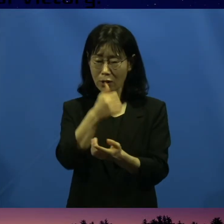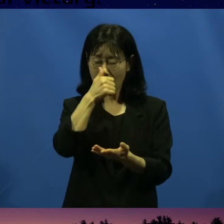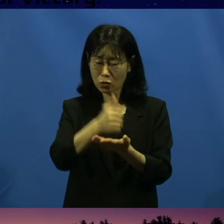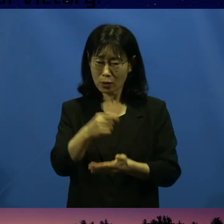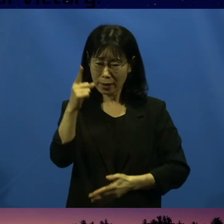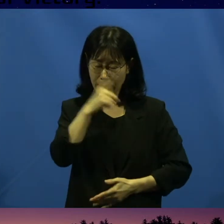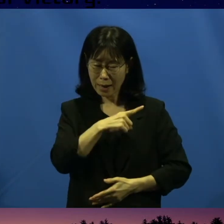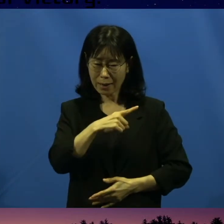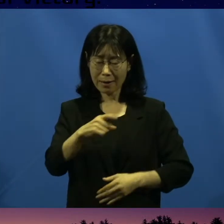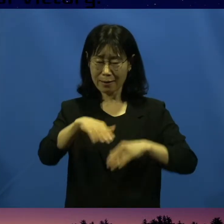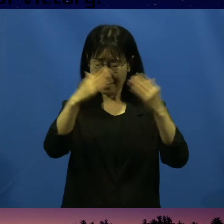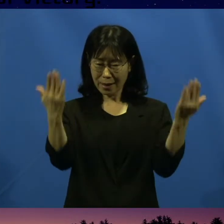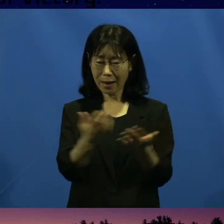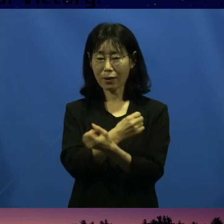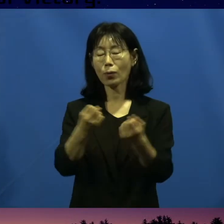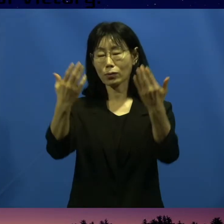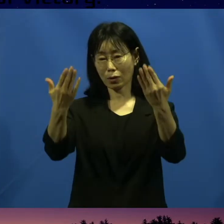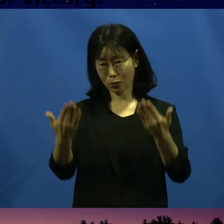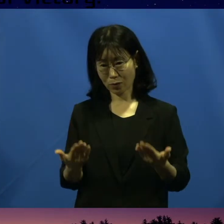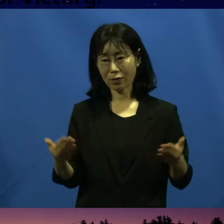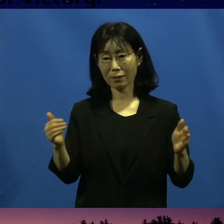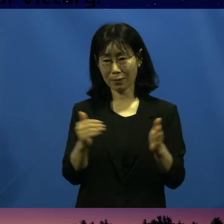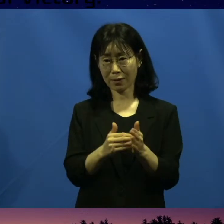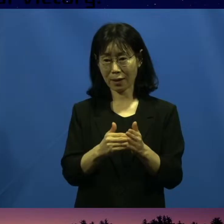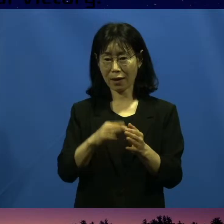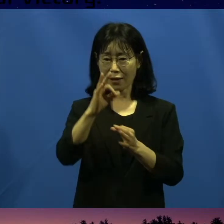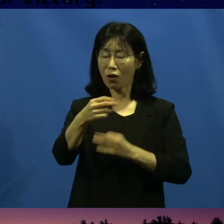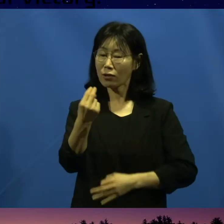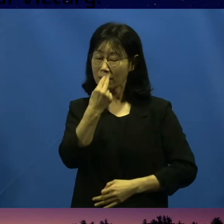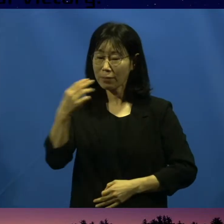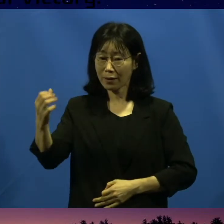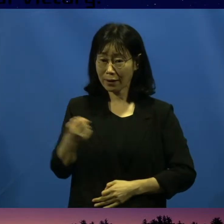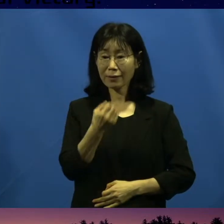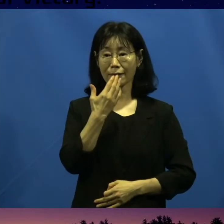우리를 구원하셨습니다. 영생을 가지게 하셨습니다.